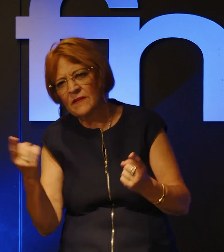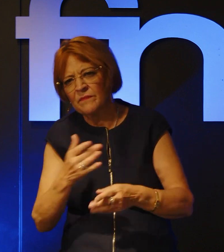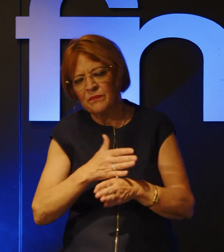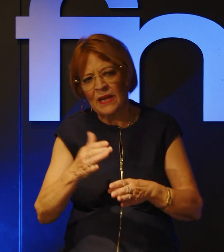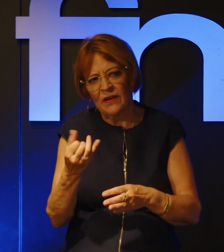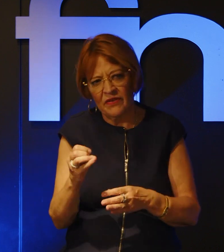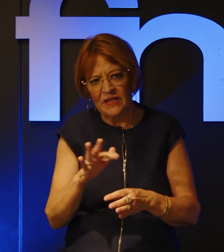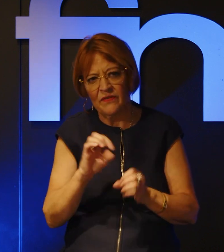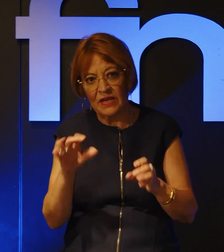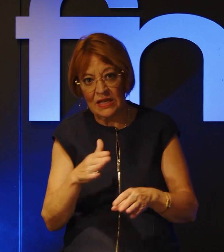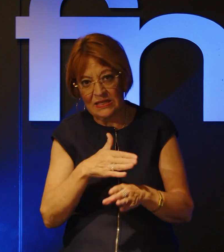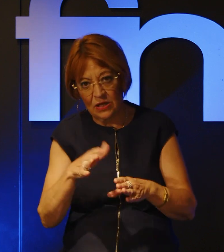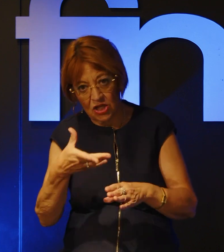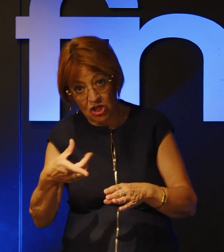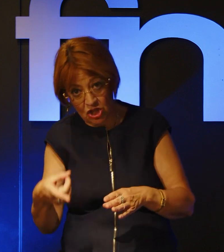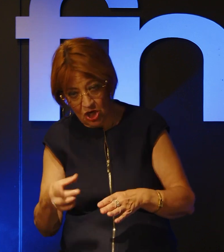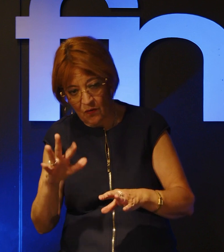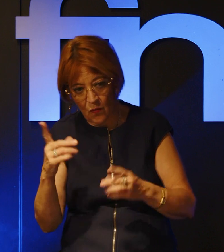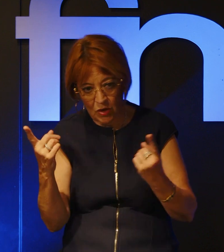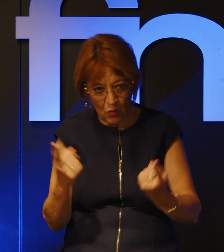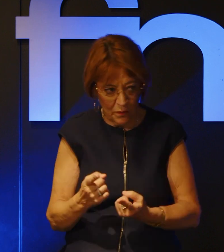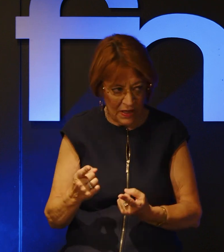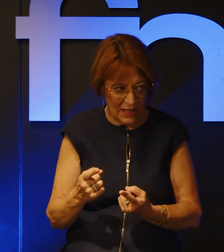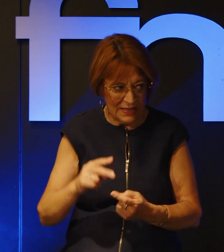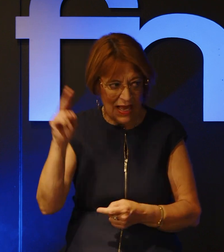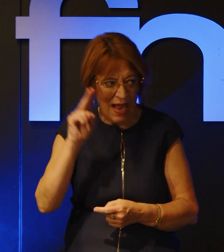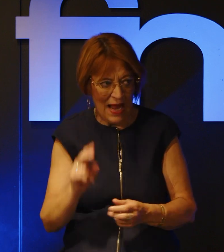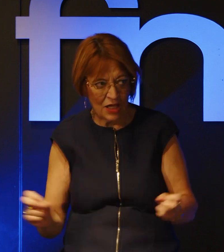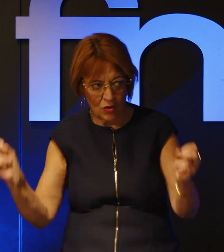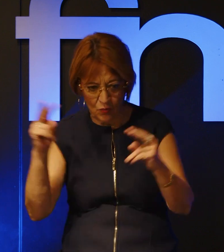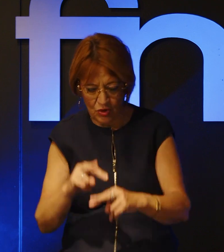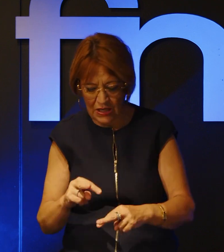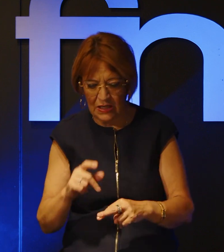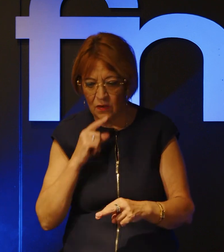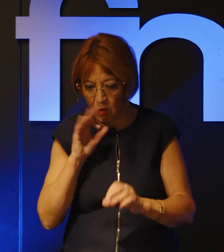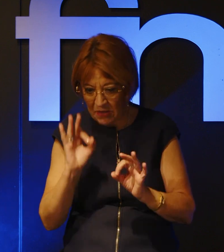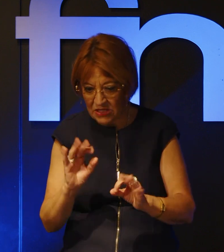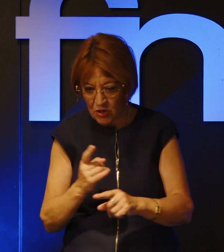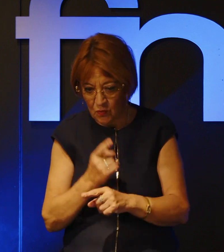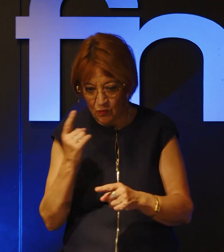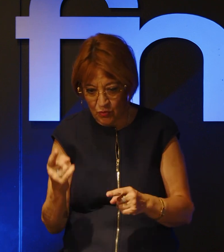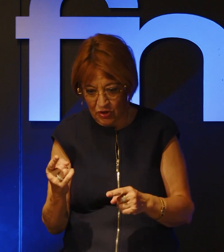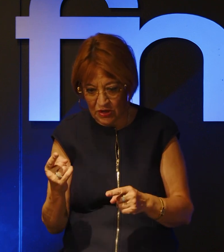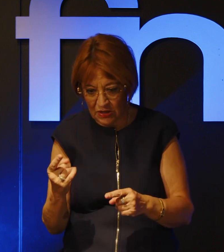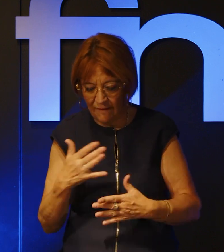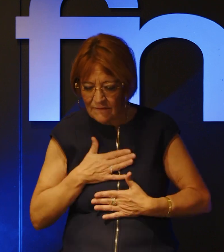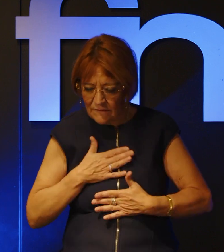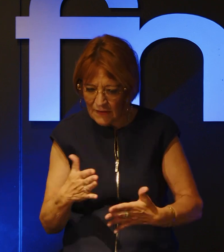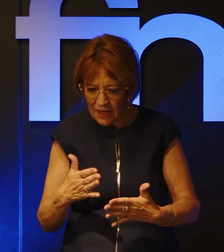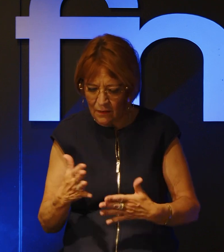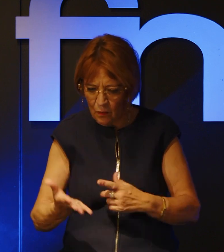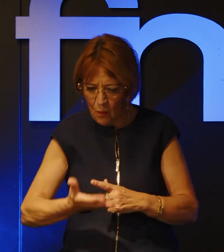século XX no final do século XIX quando começa a a arte moderna que se chama assim precisamente por desejar e